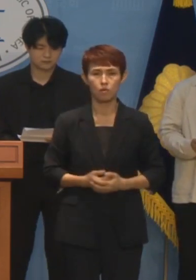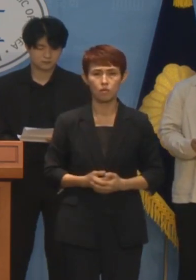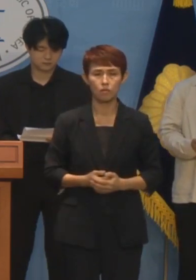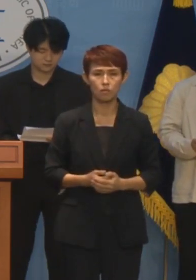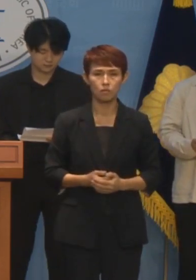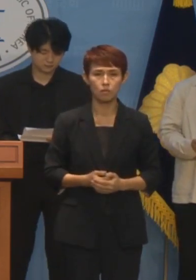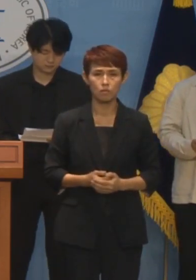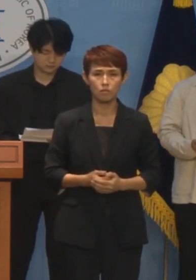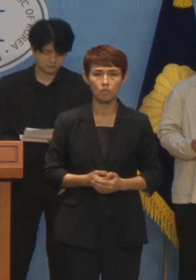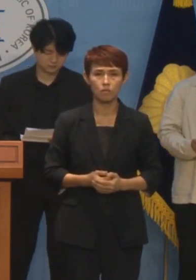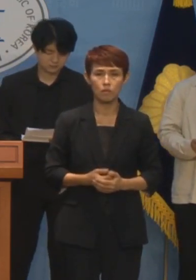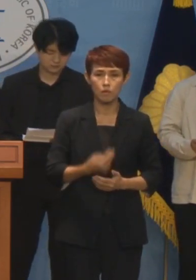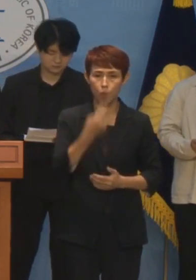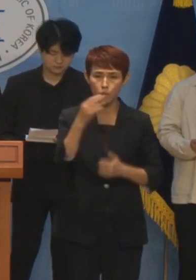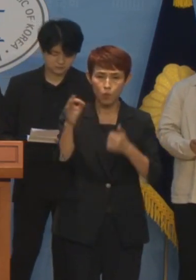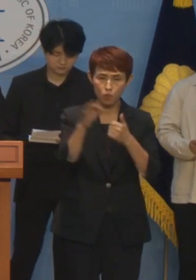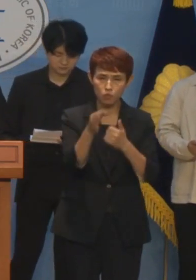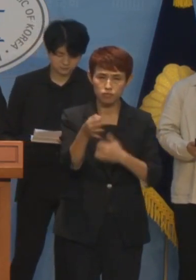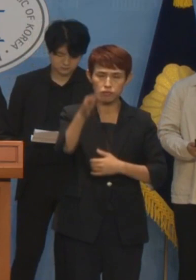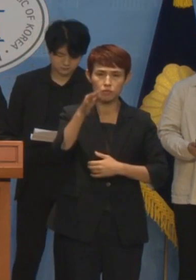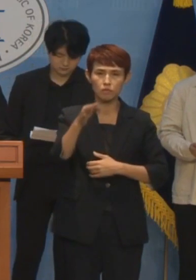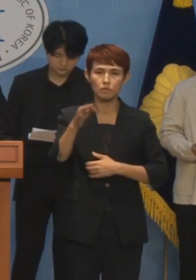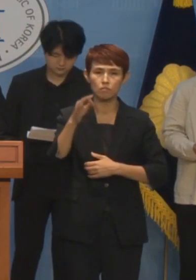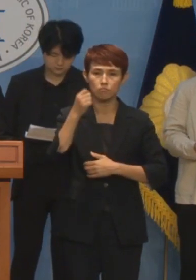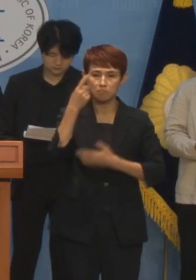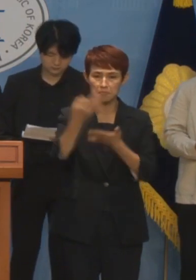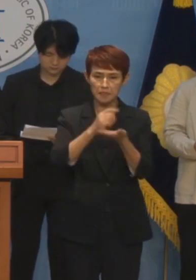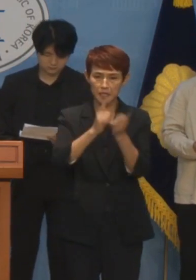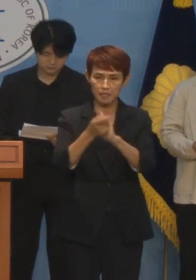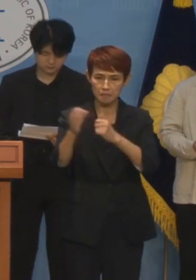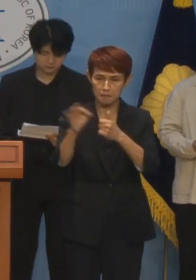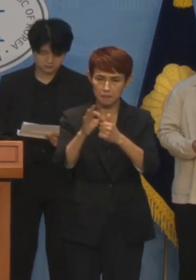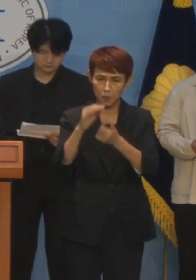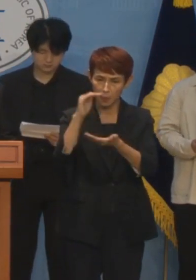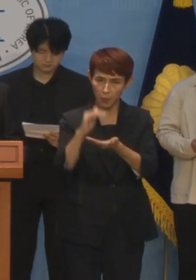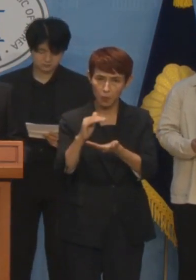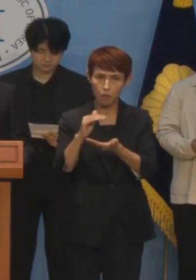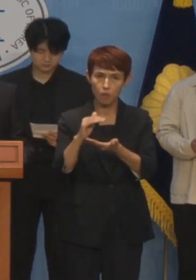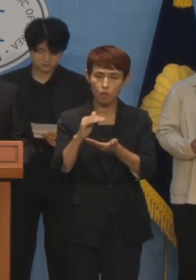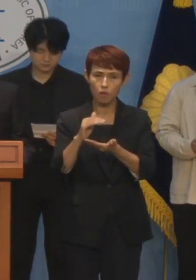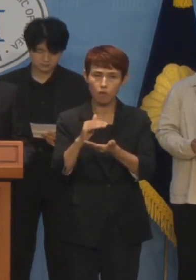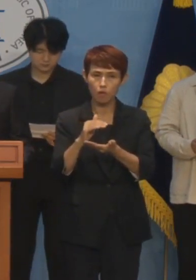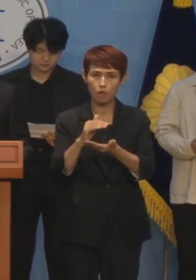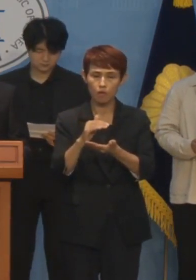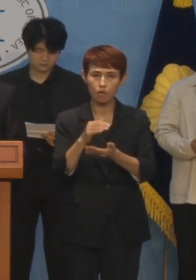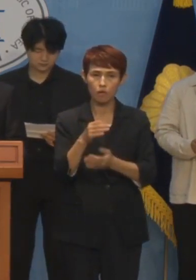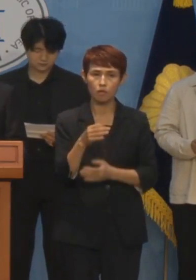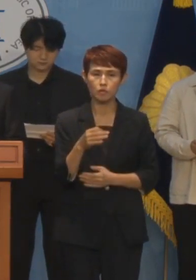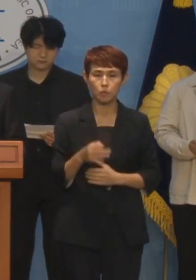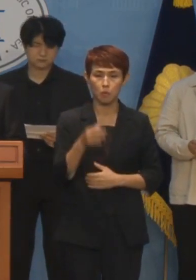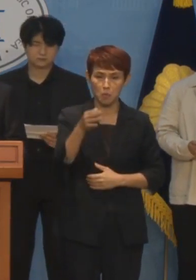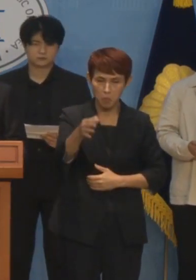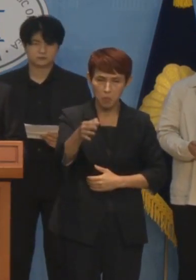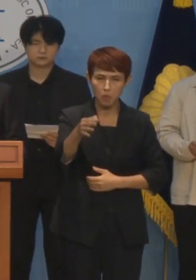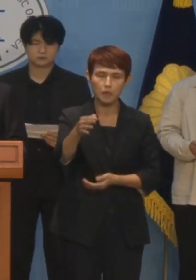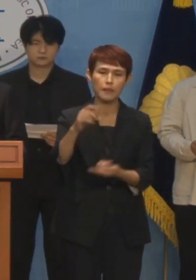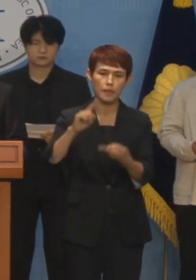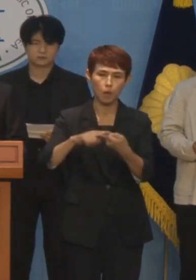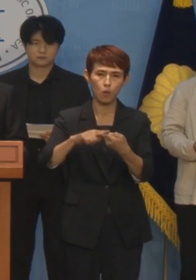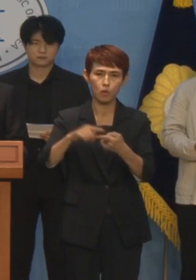그렇지만 보험료율을 올리고 소득 대체율을 낮추는 것 혹은 보험료율을 유지하고 받는 금액을 줄이는 것